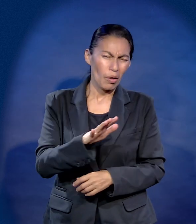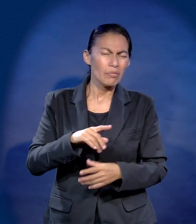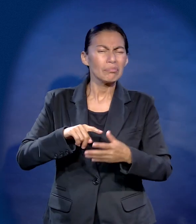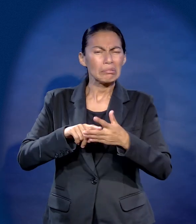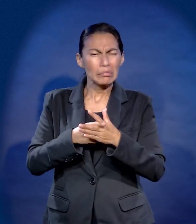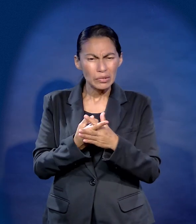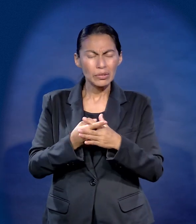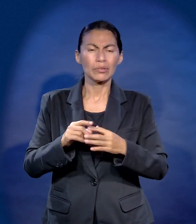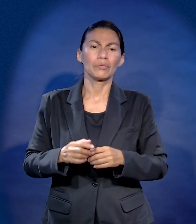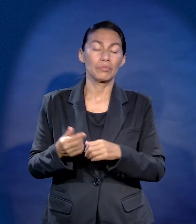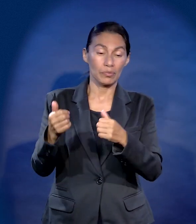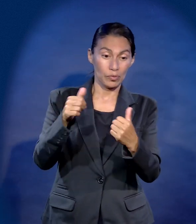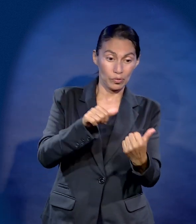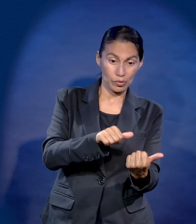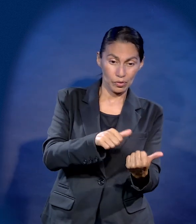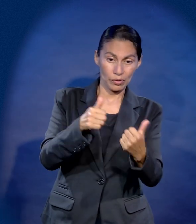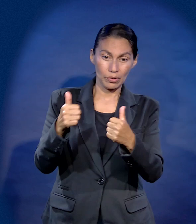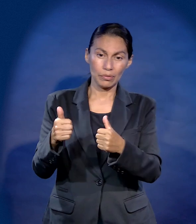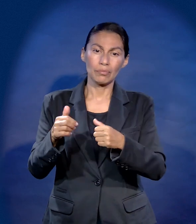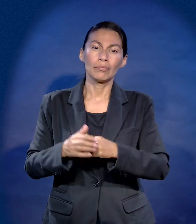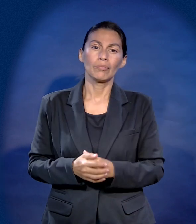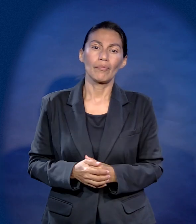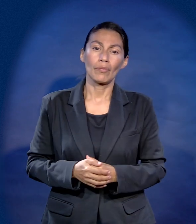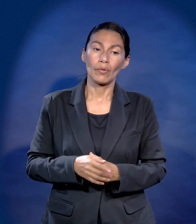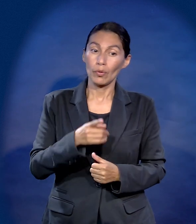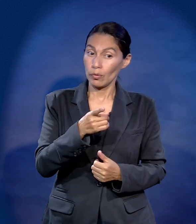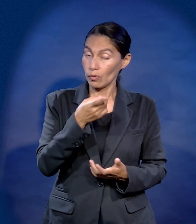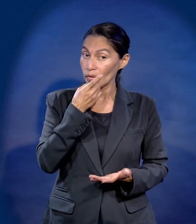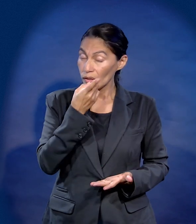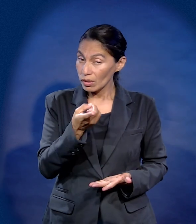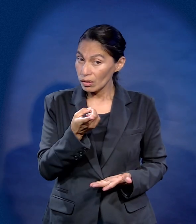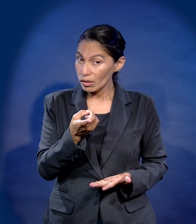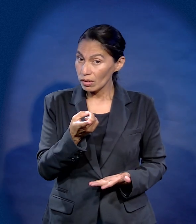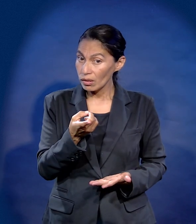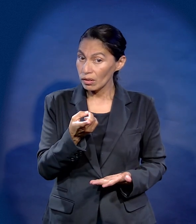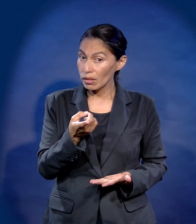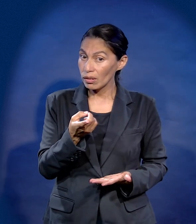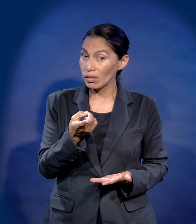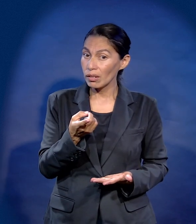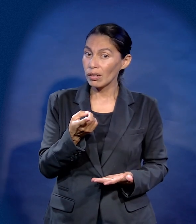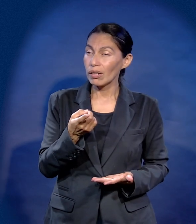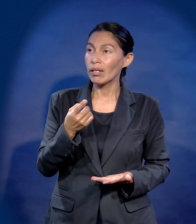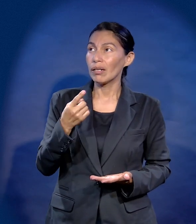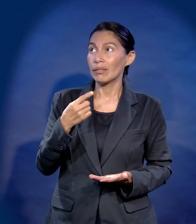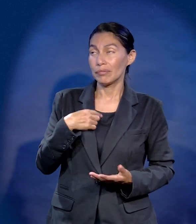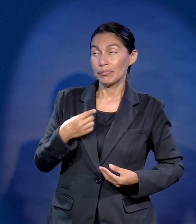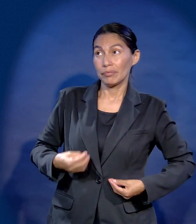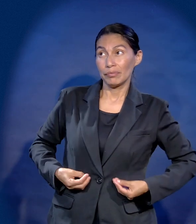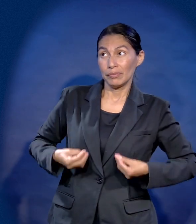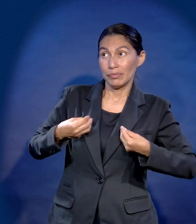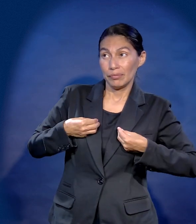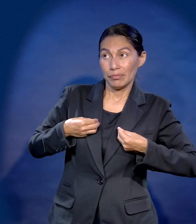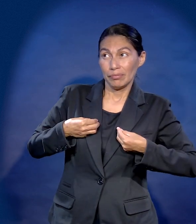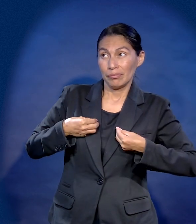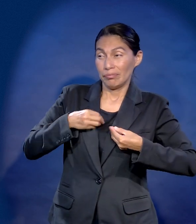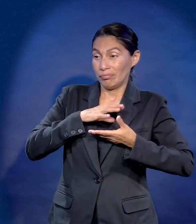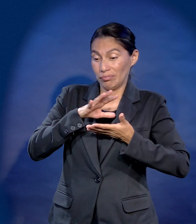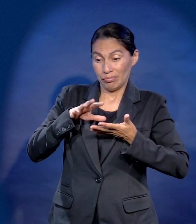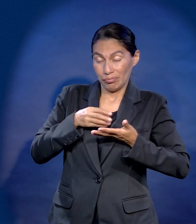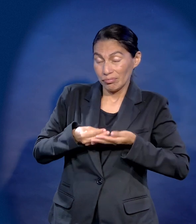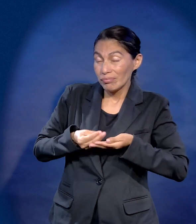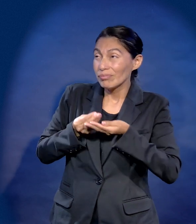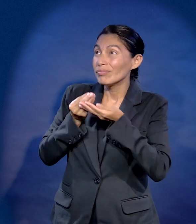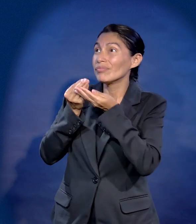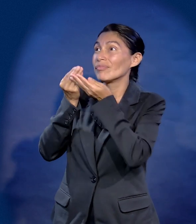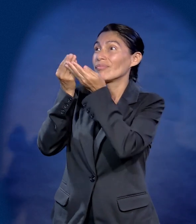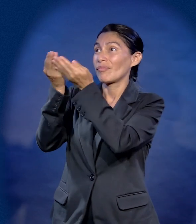discipulado. Pero el bautismo es el inicio del proceso. Es cuando tú le dices al Señor, Señor, suelto los mandos de mi